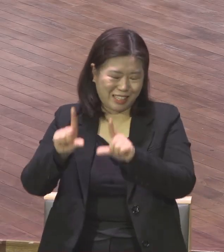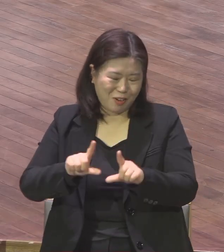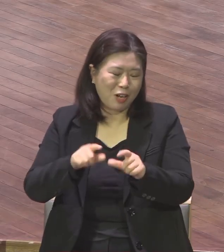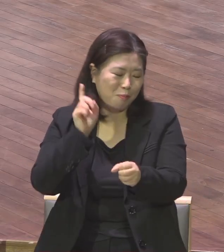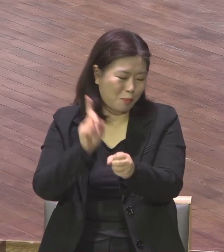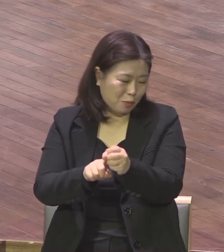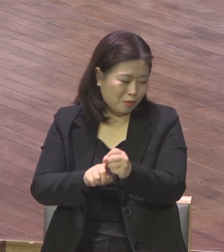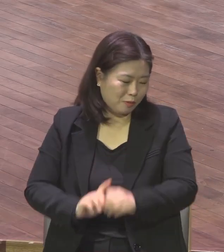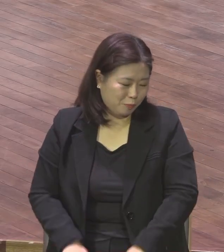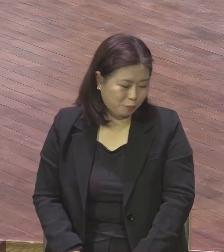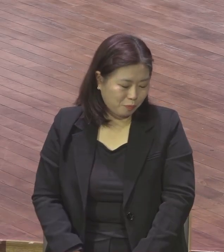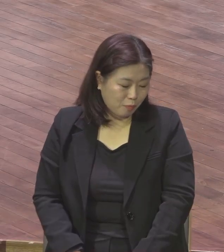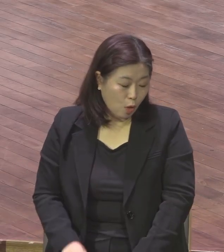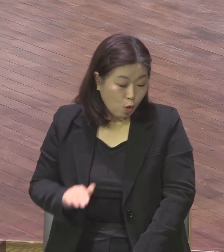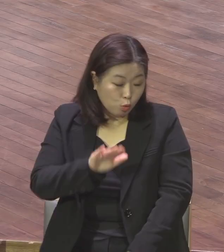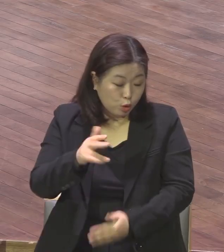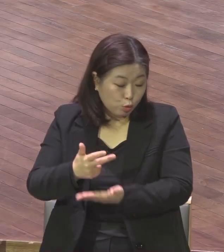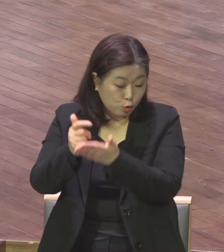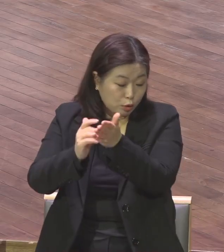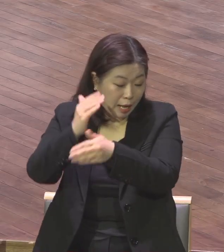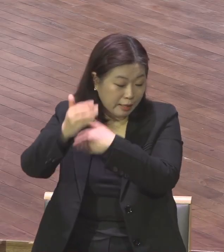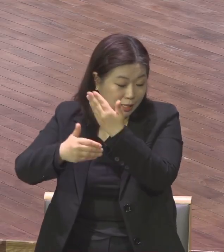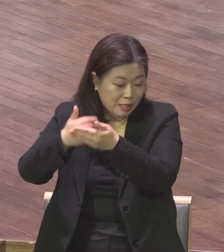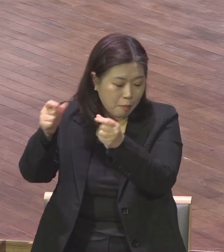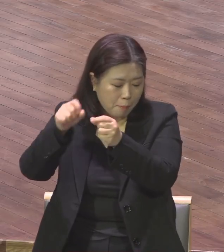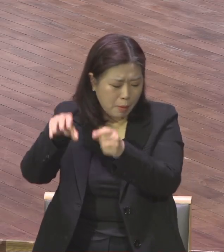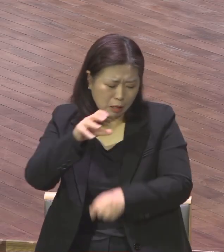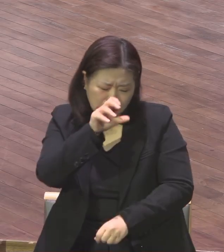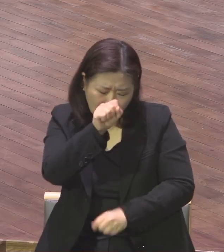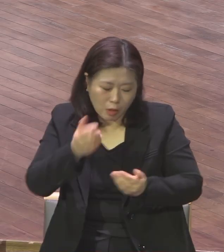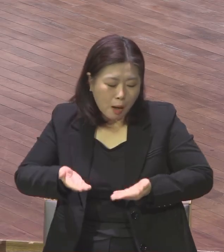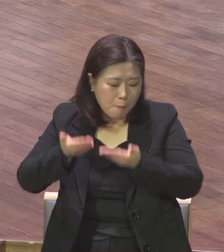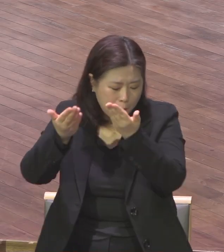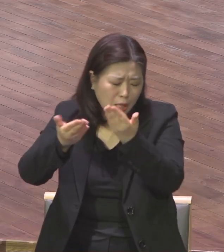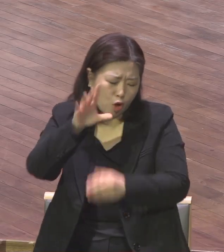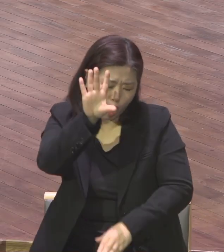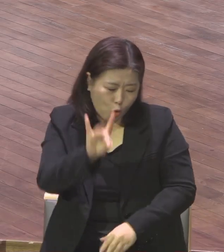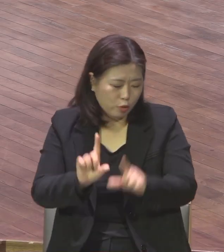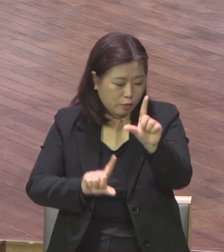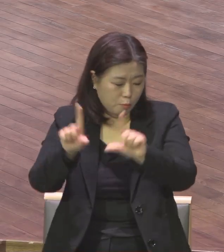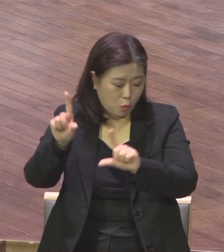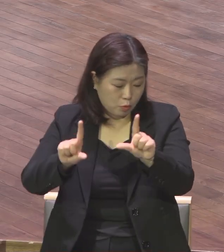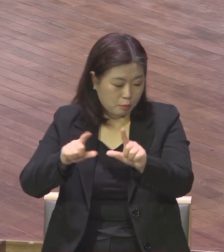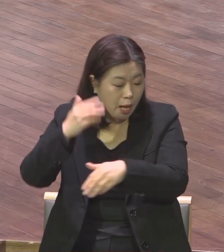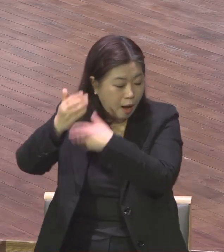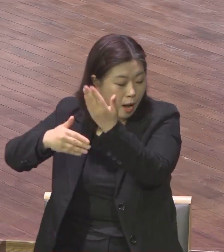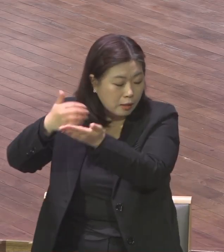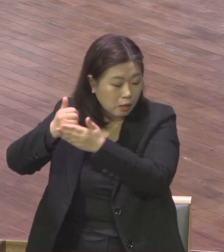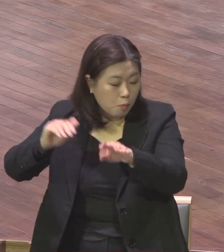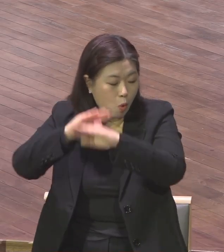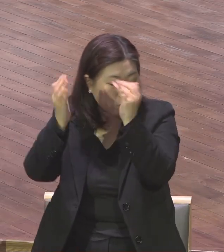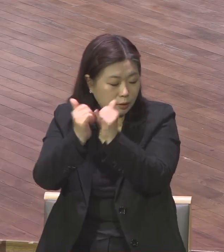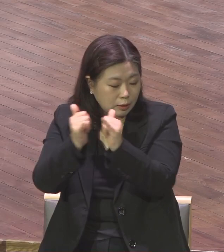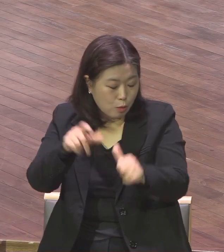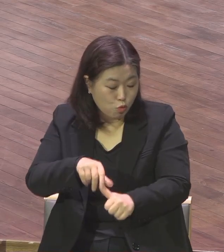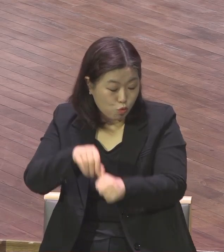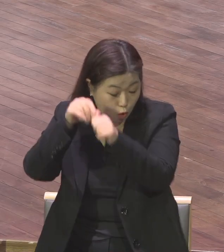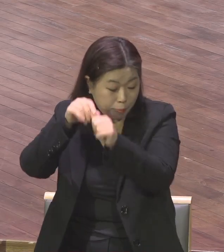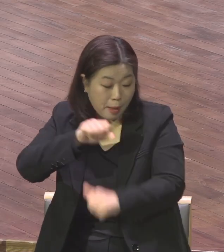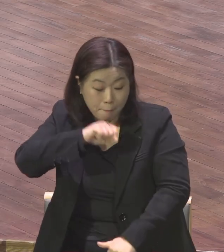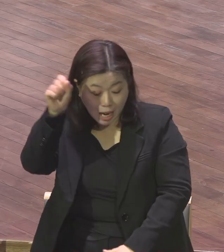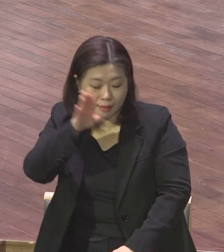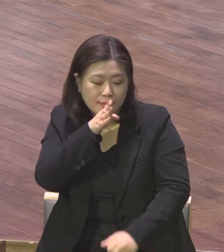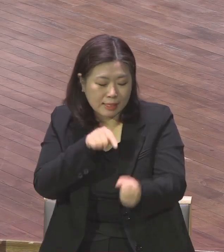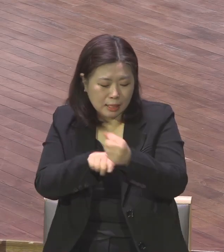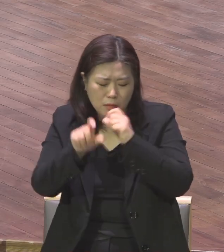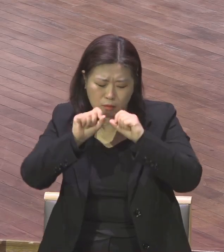함이라. 이것이 우리 구주 하나님 앞에 선하고 받으실 만한 것이니 하나님은 모든 사람이 구원을 받으며